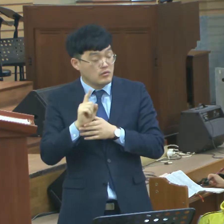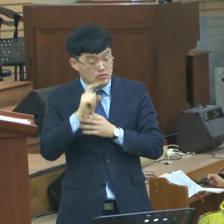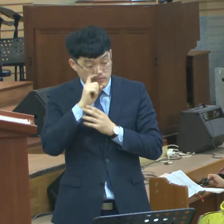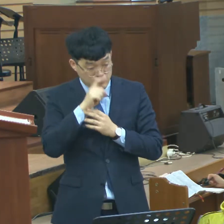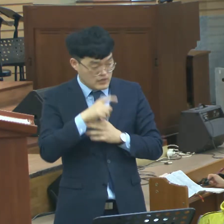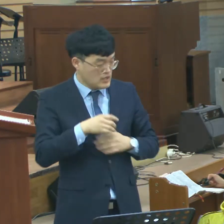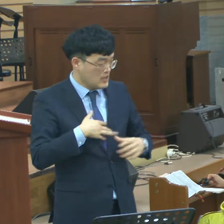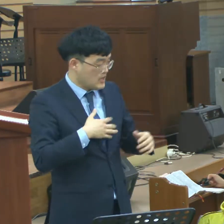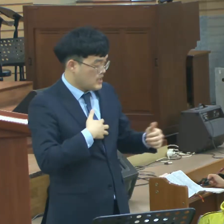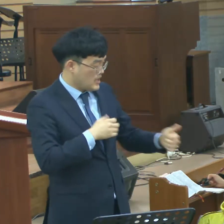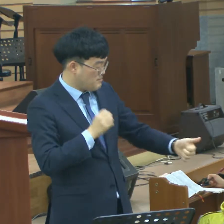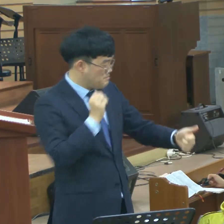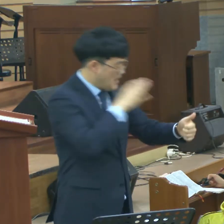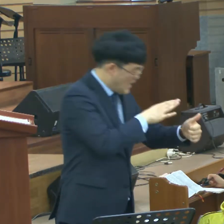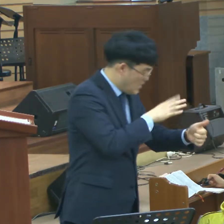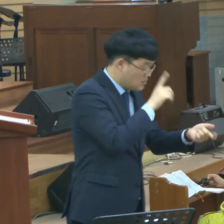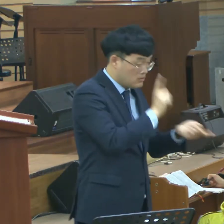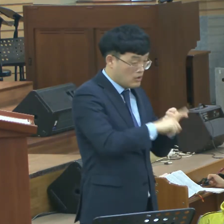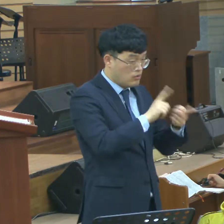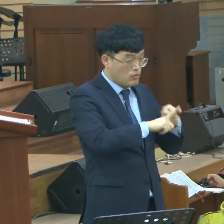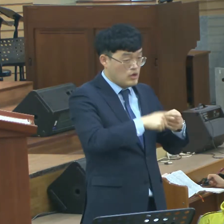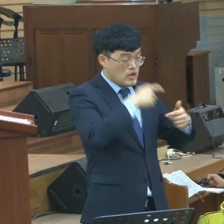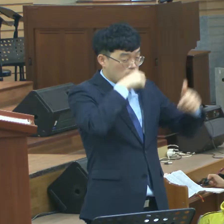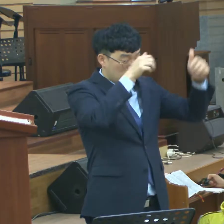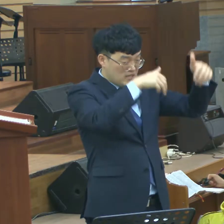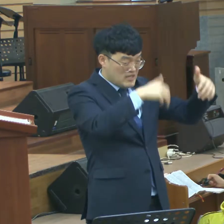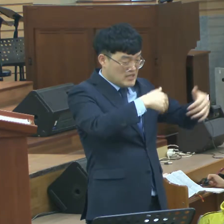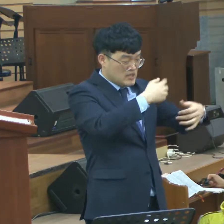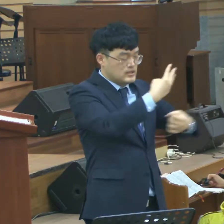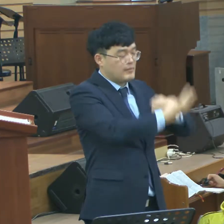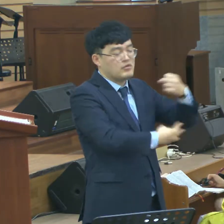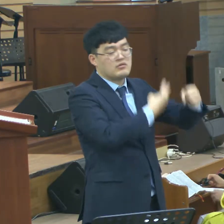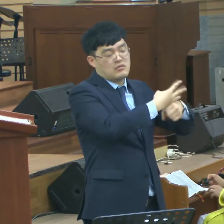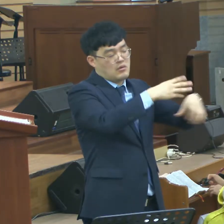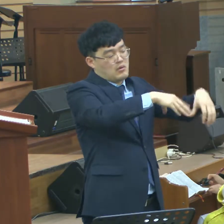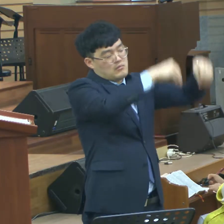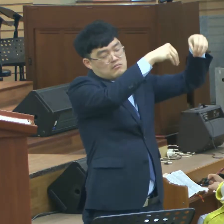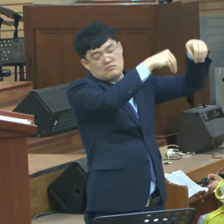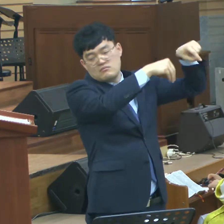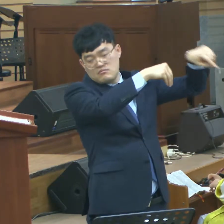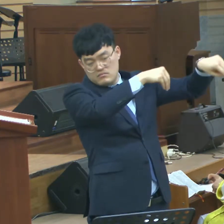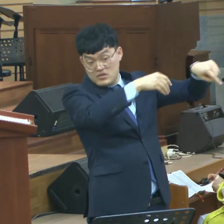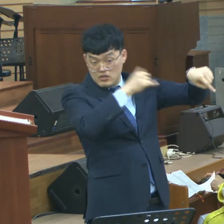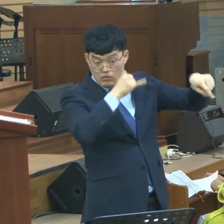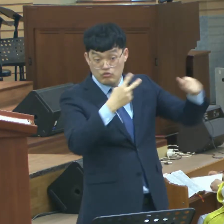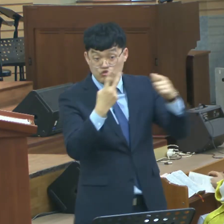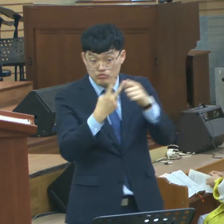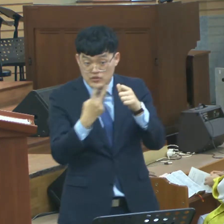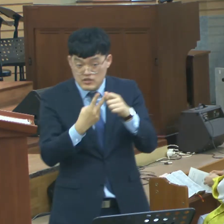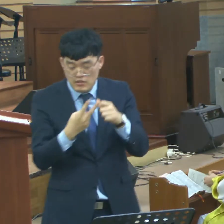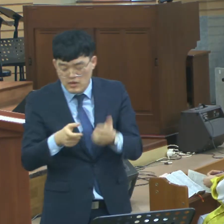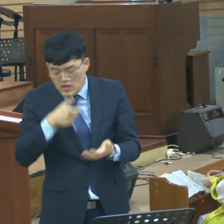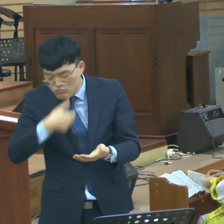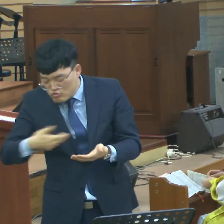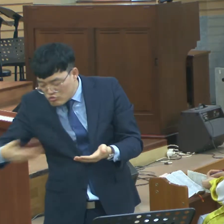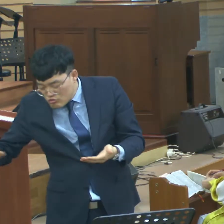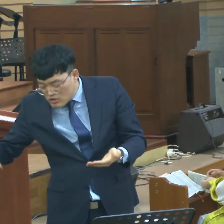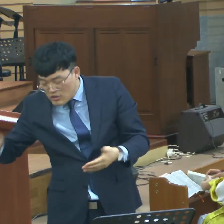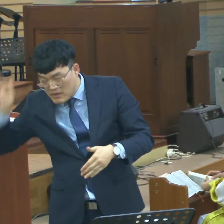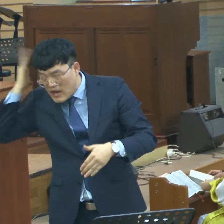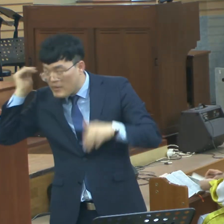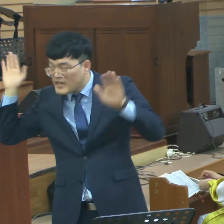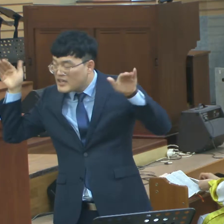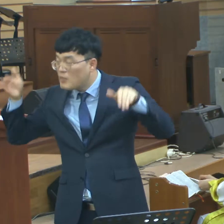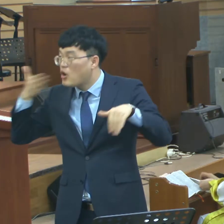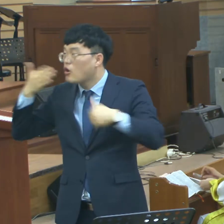2년 이상 3년째 오지 않고 있죠. 그 다음 두 번째, 그리시네가에 까마귀가 와서 음식을 막 먹여주죠. 세 번째,